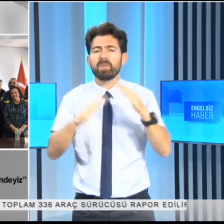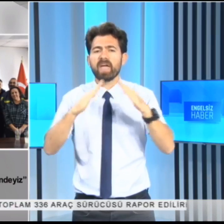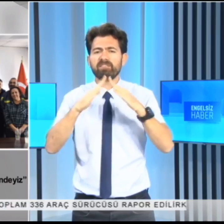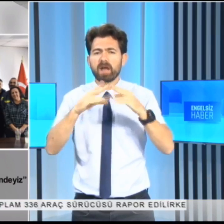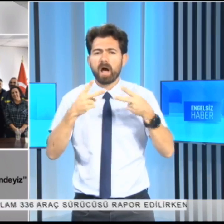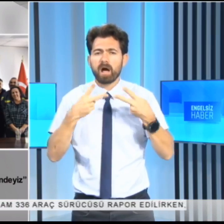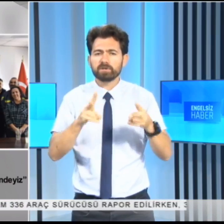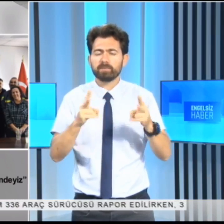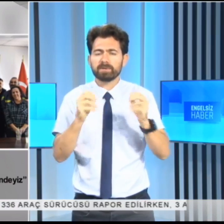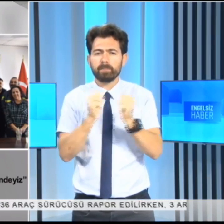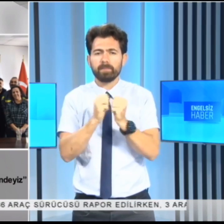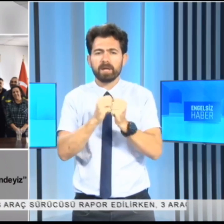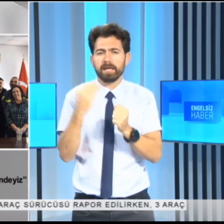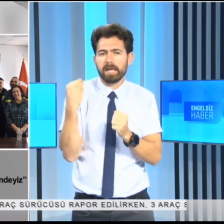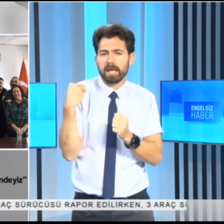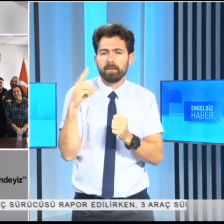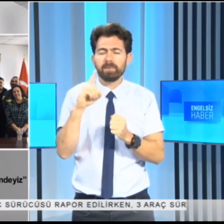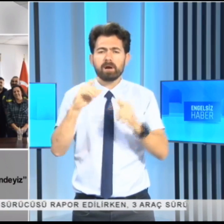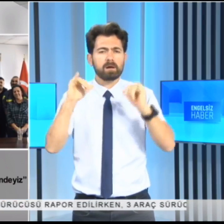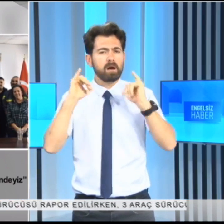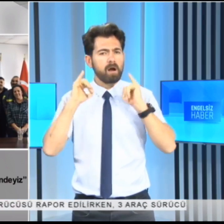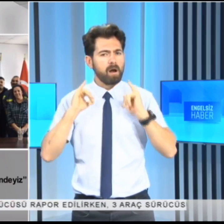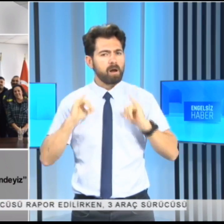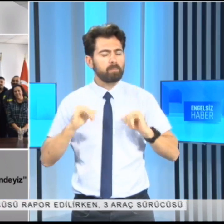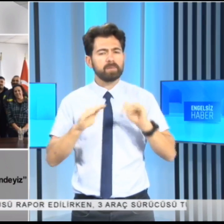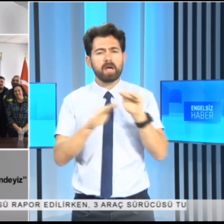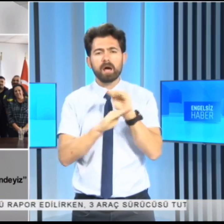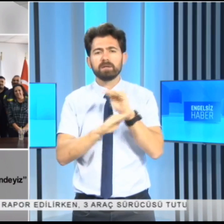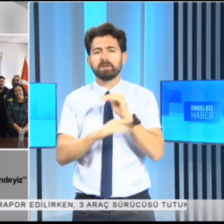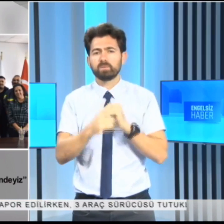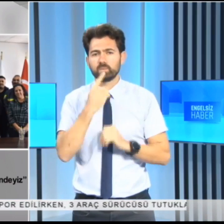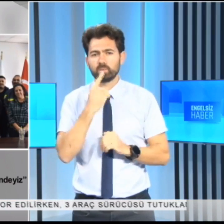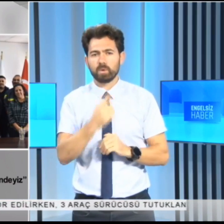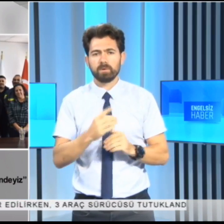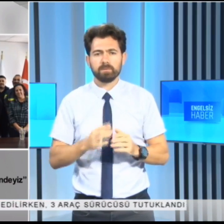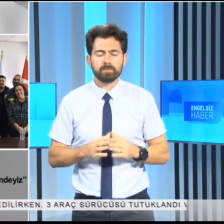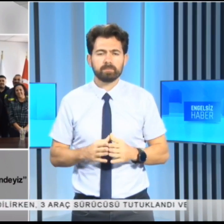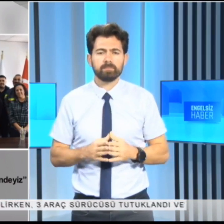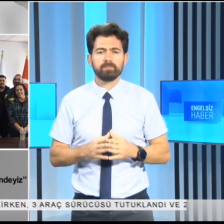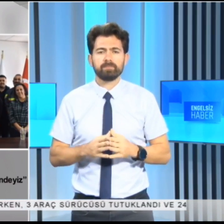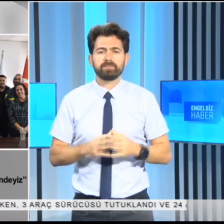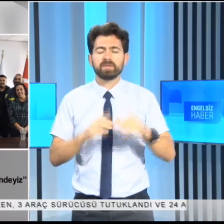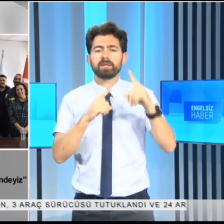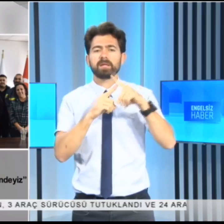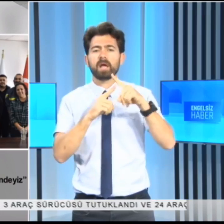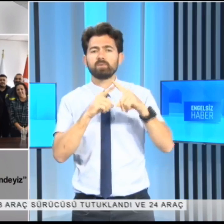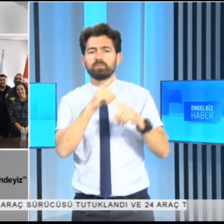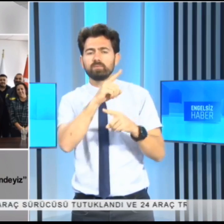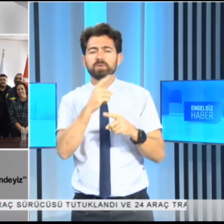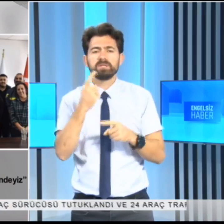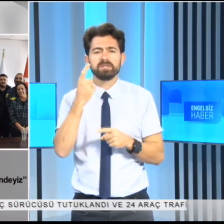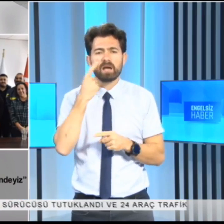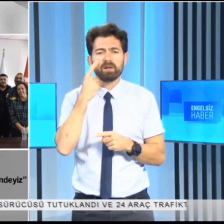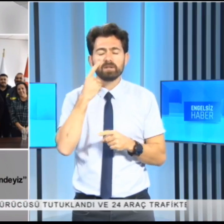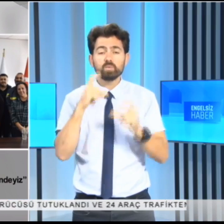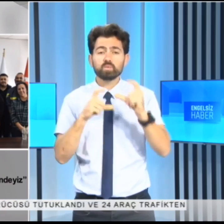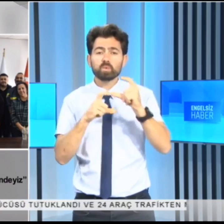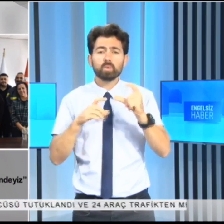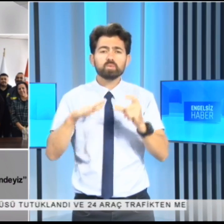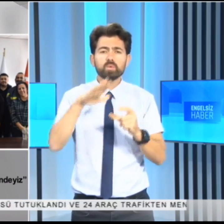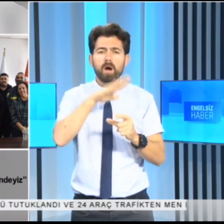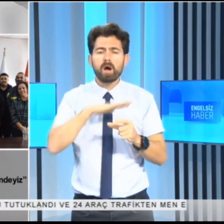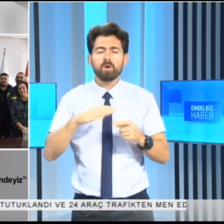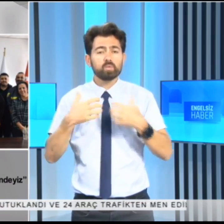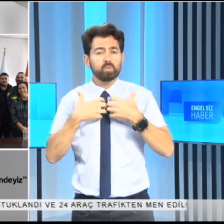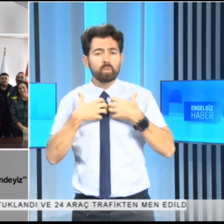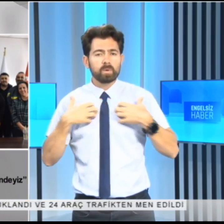birlikte yeni bir rahatlamanın da yaşanacağını anlattı taçoy devletin sosyal